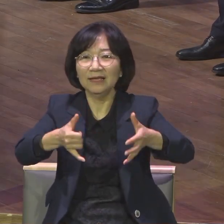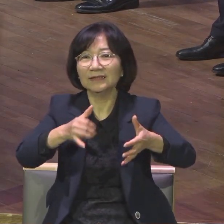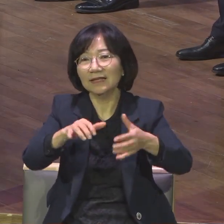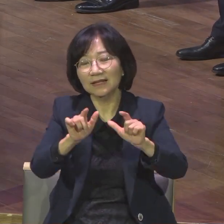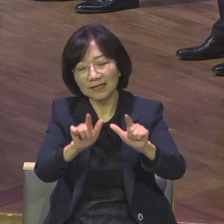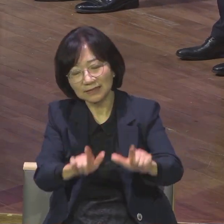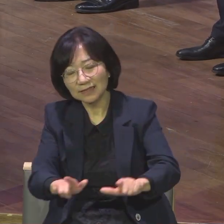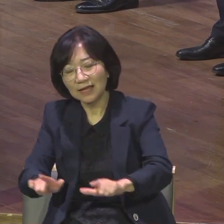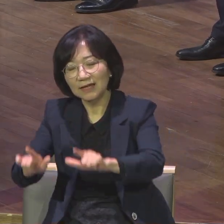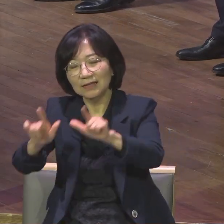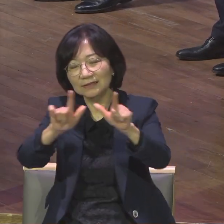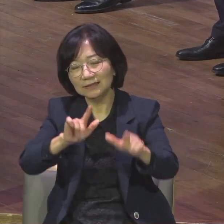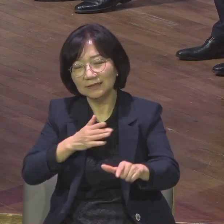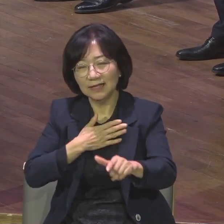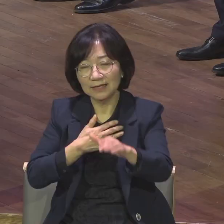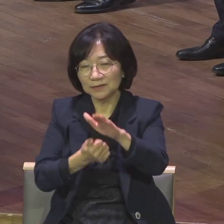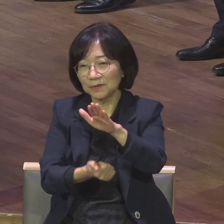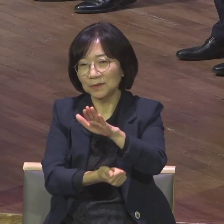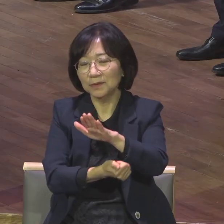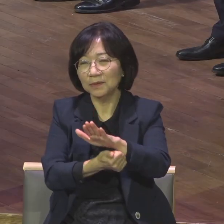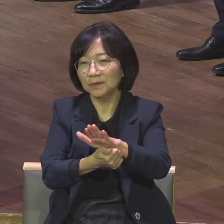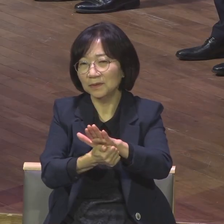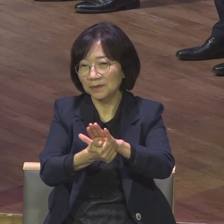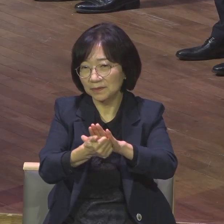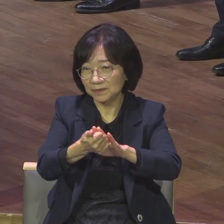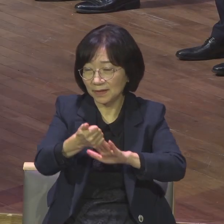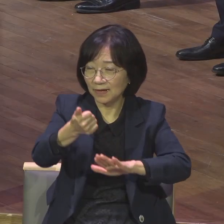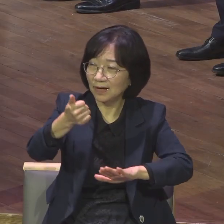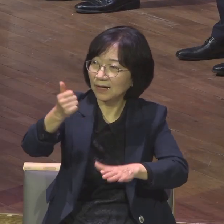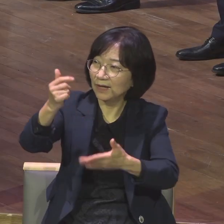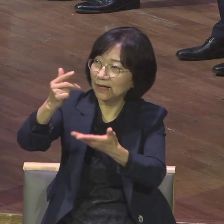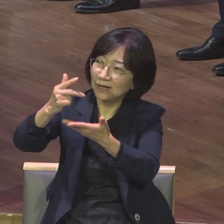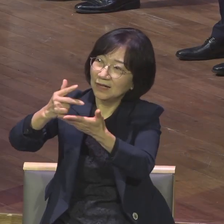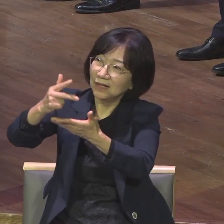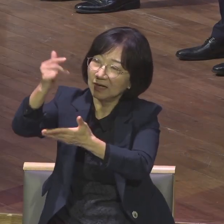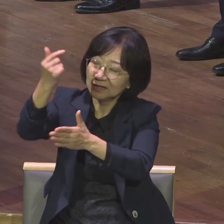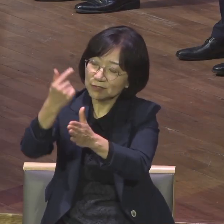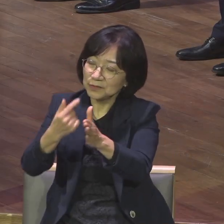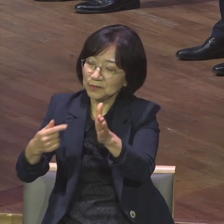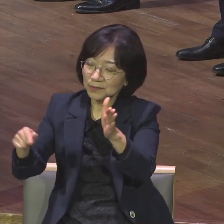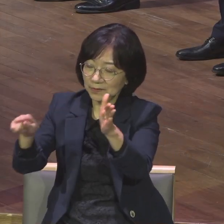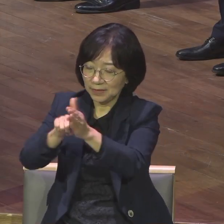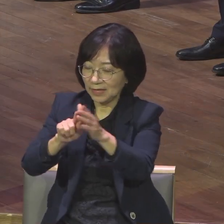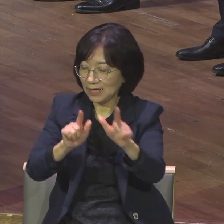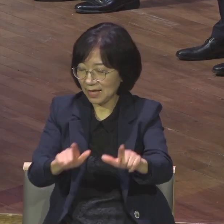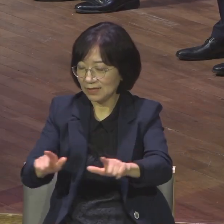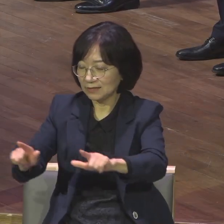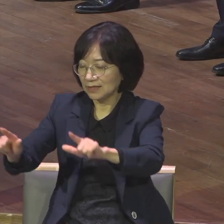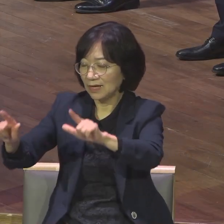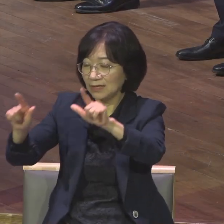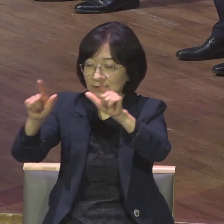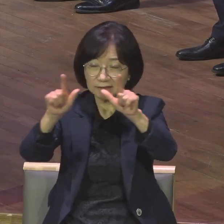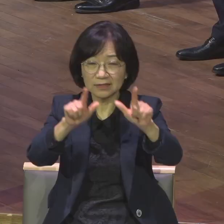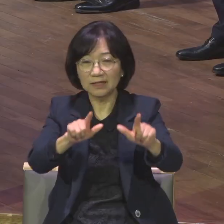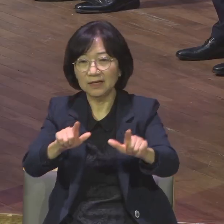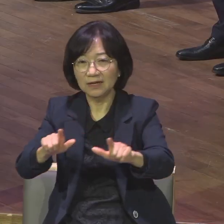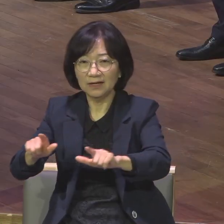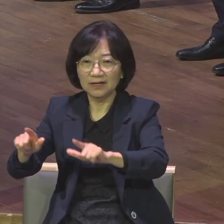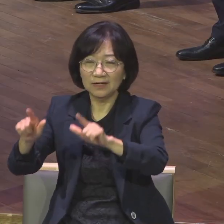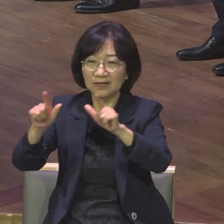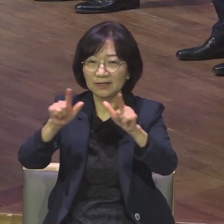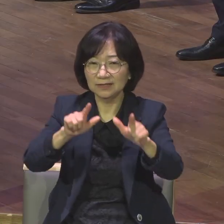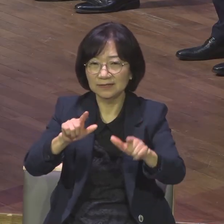이 땅에 사는 내 소망 주 위에 사는